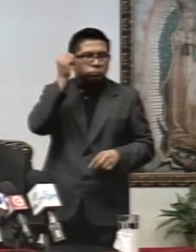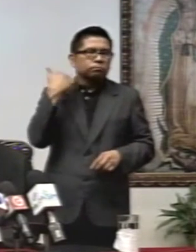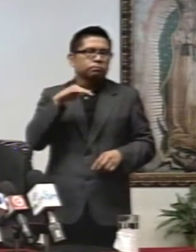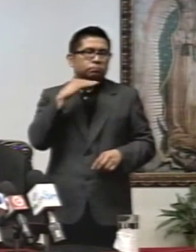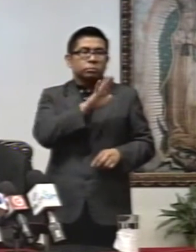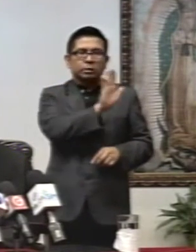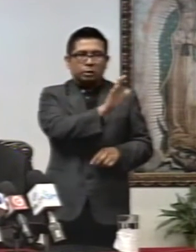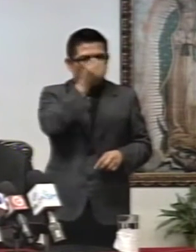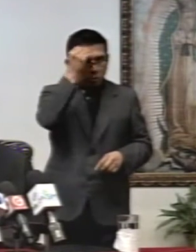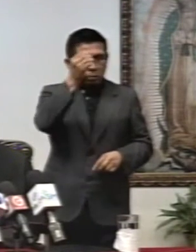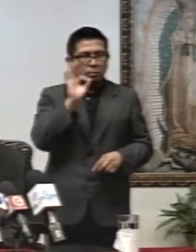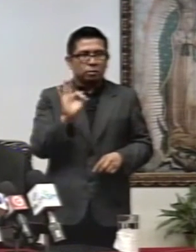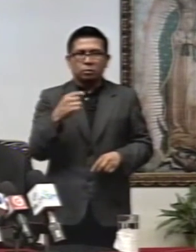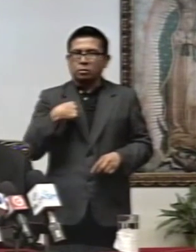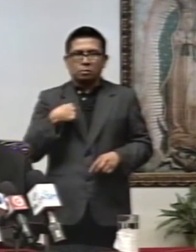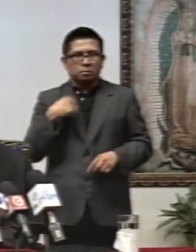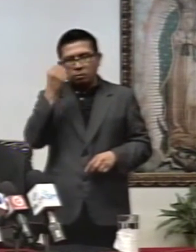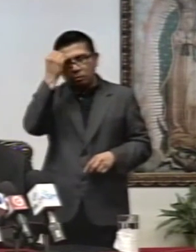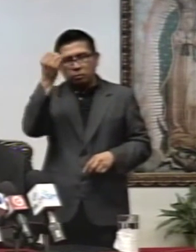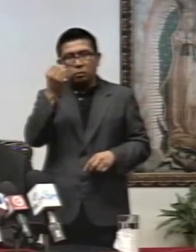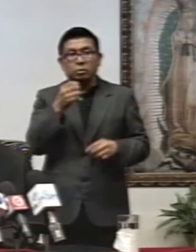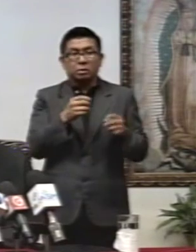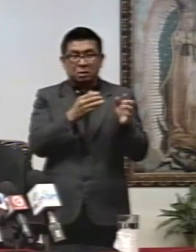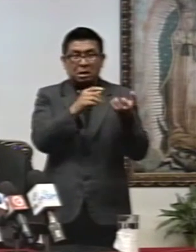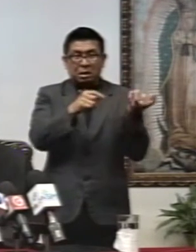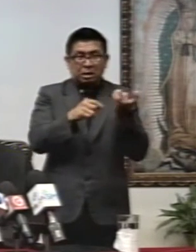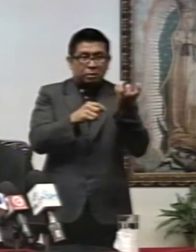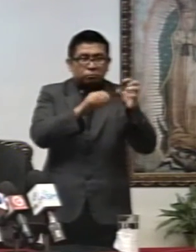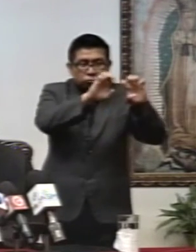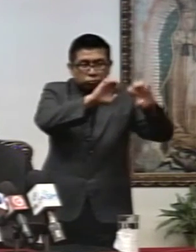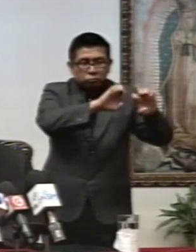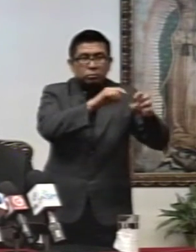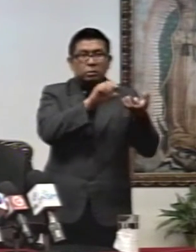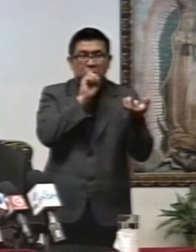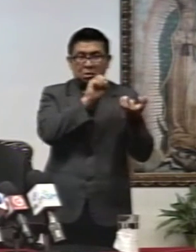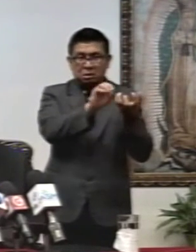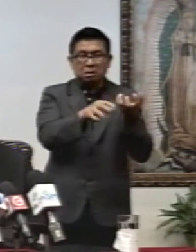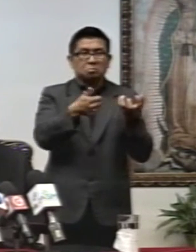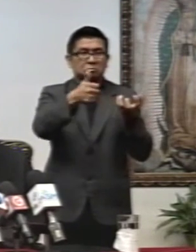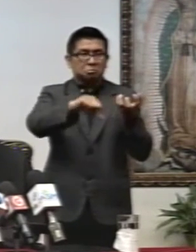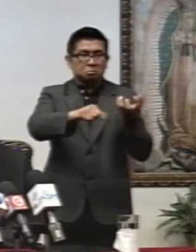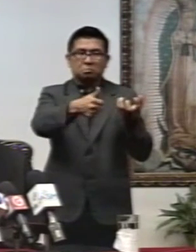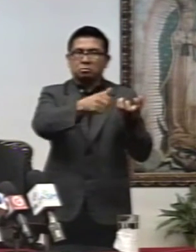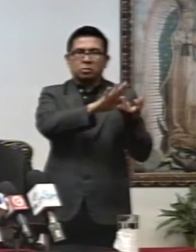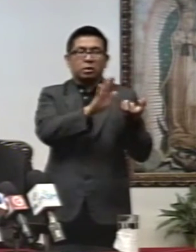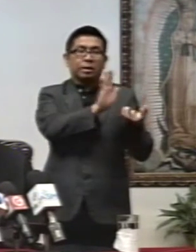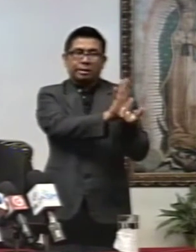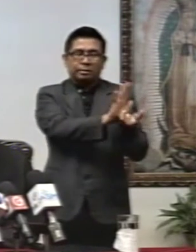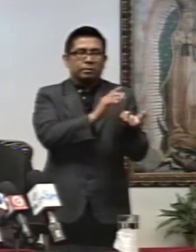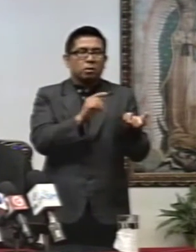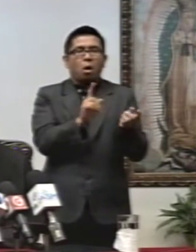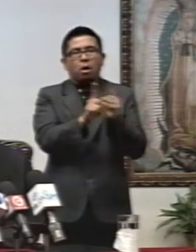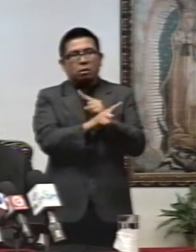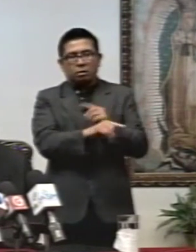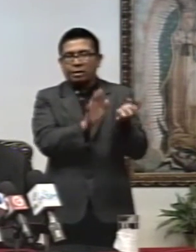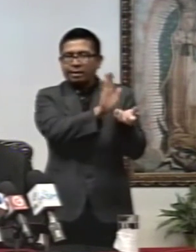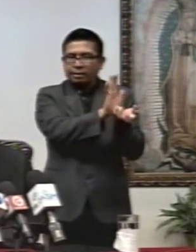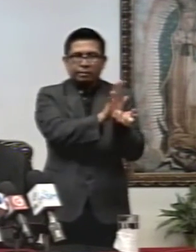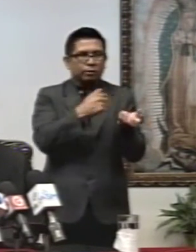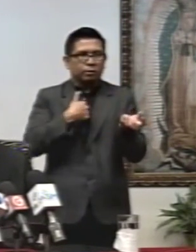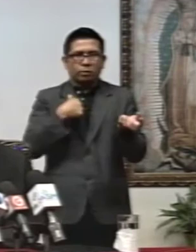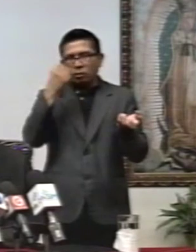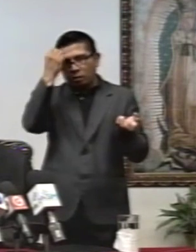esa materia, para que digan si está surtiendo todo el efecto o no, o qué hay que cambiar,